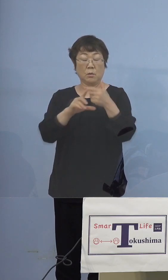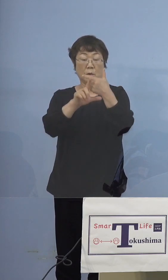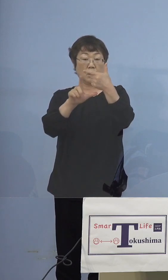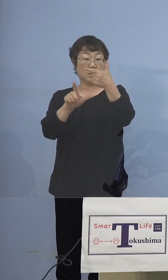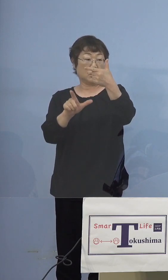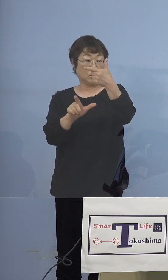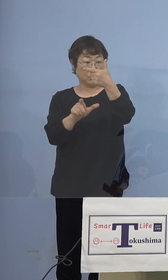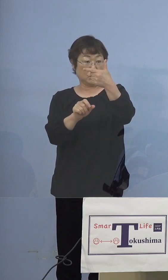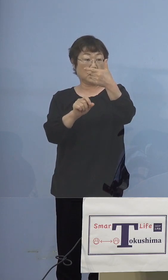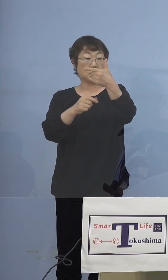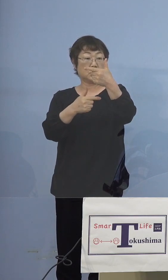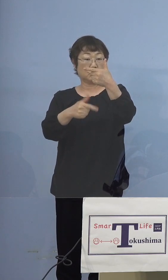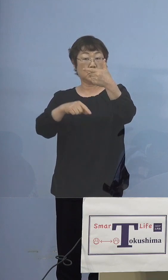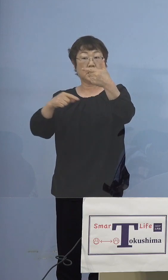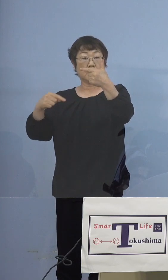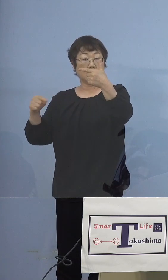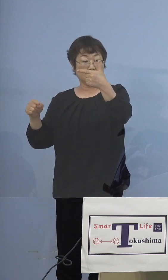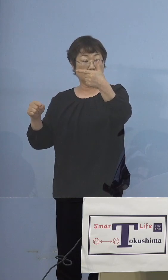の6日から